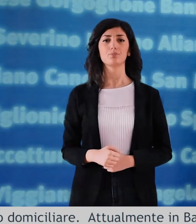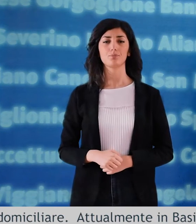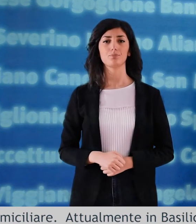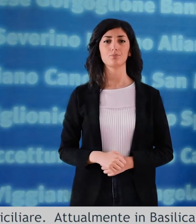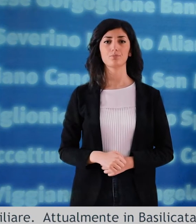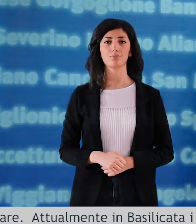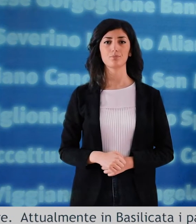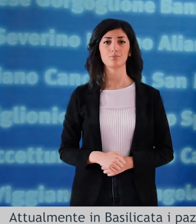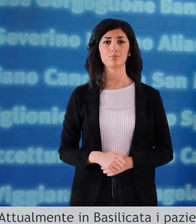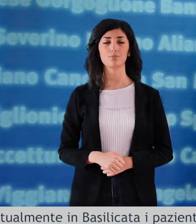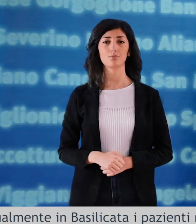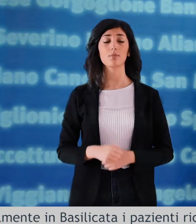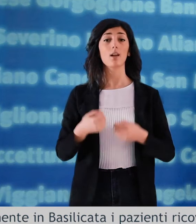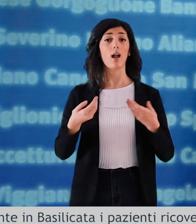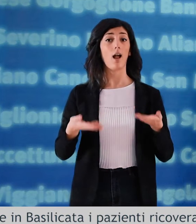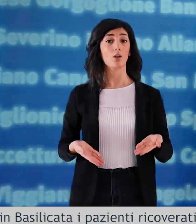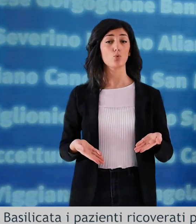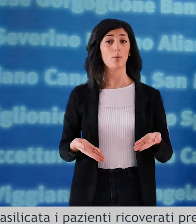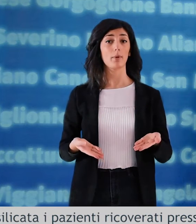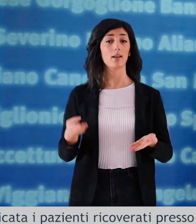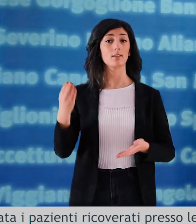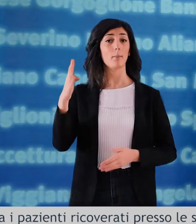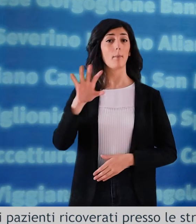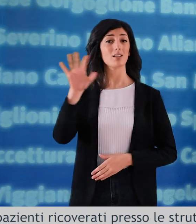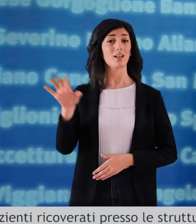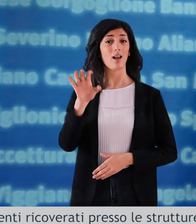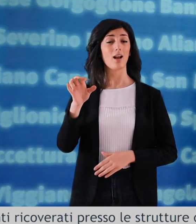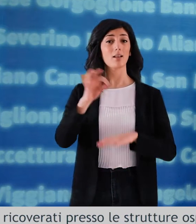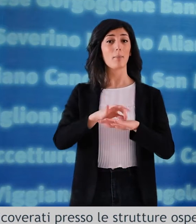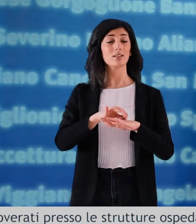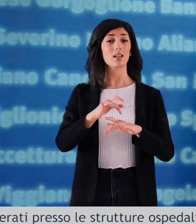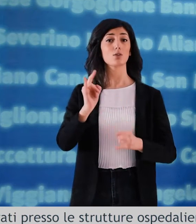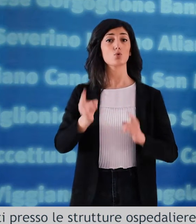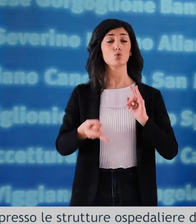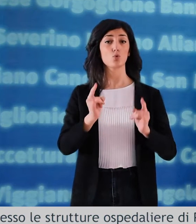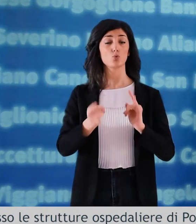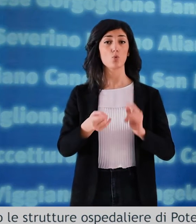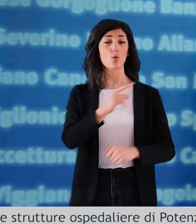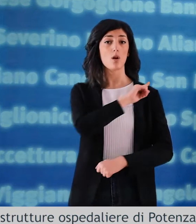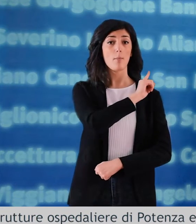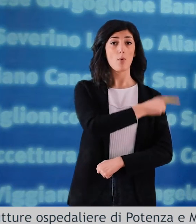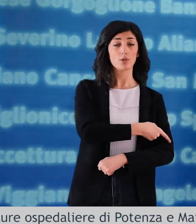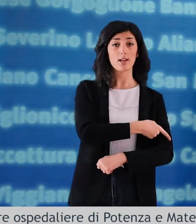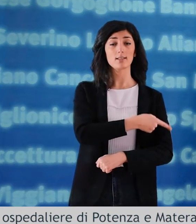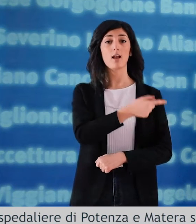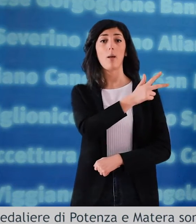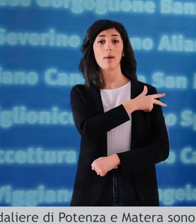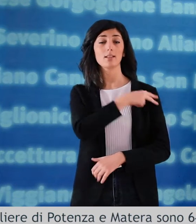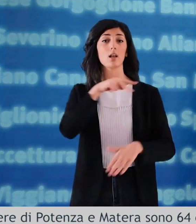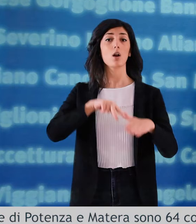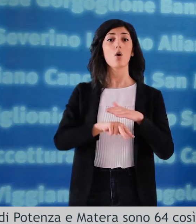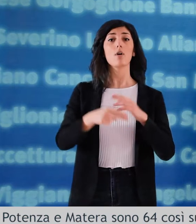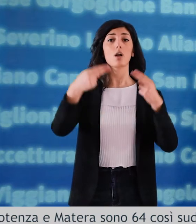attualmente in basilicata ai pazienti ricoverati presso le strutture ospedaliere di potenza e matera sono 64